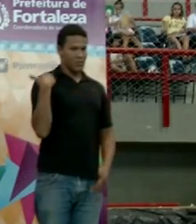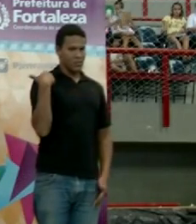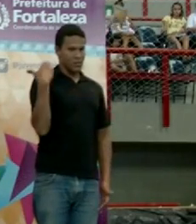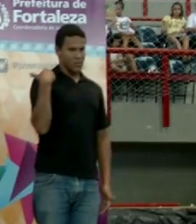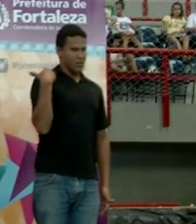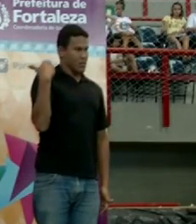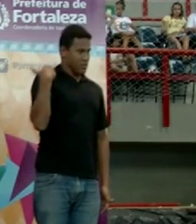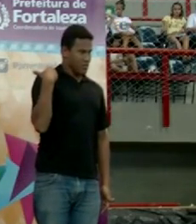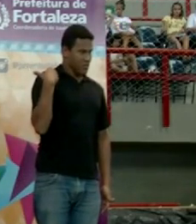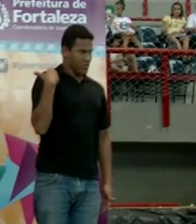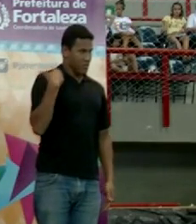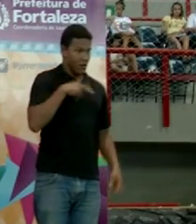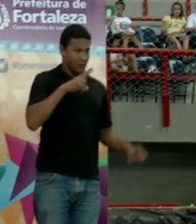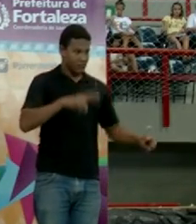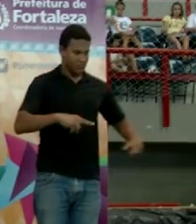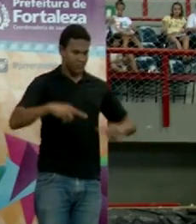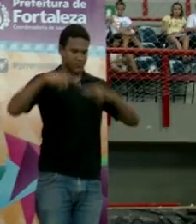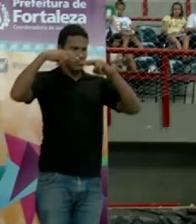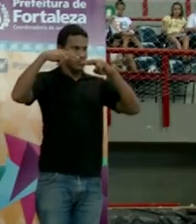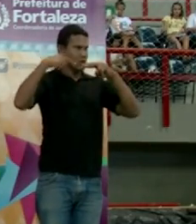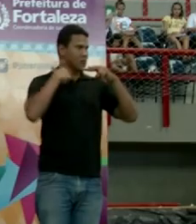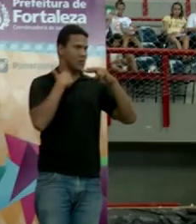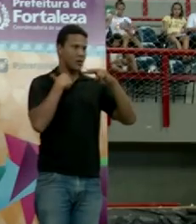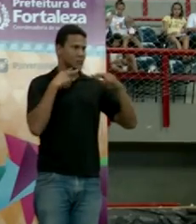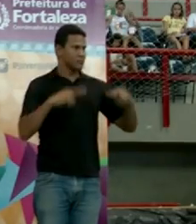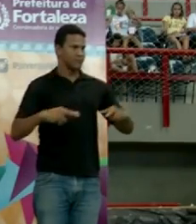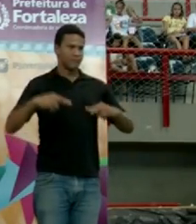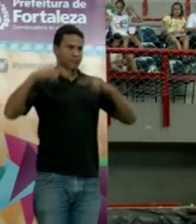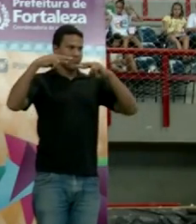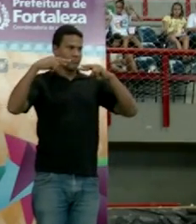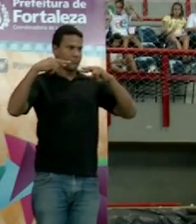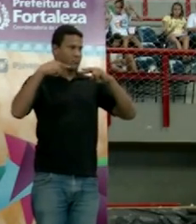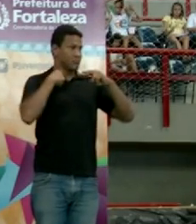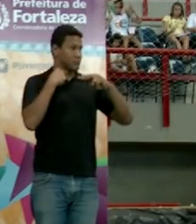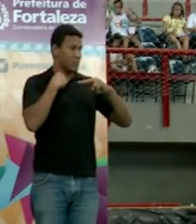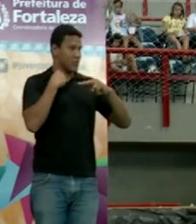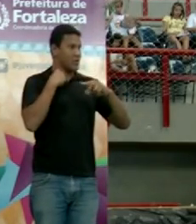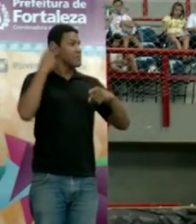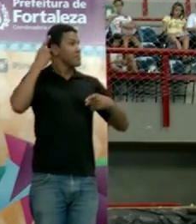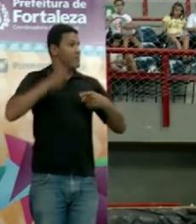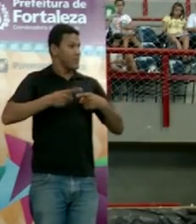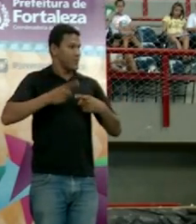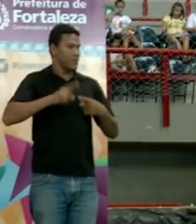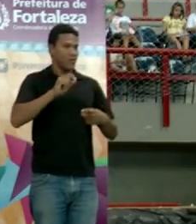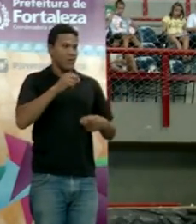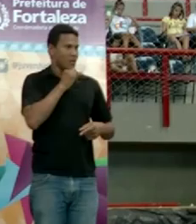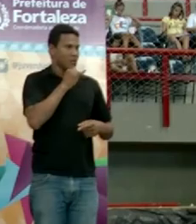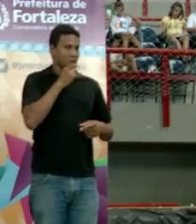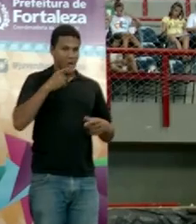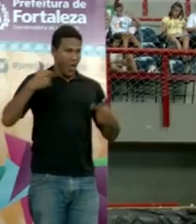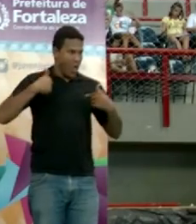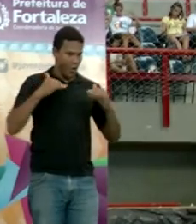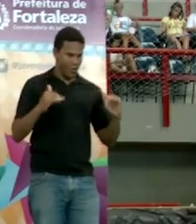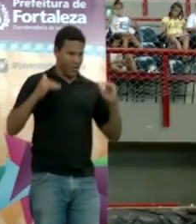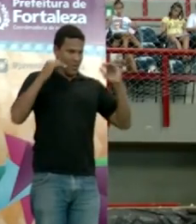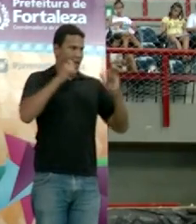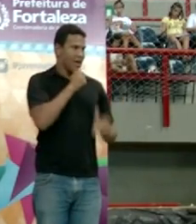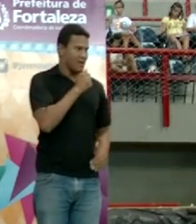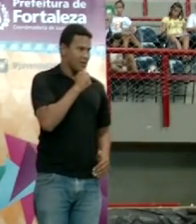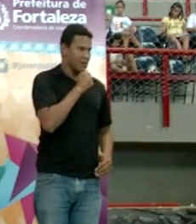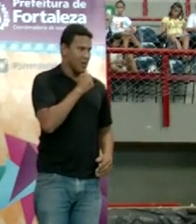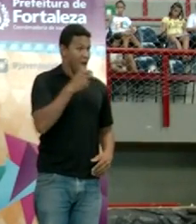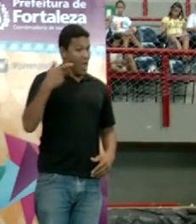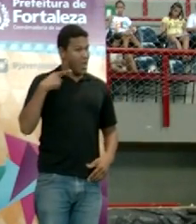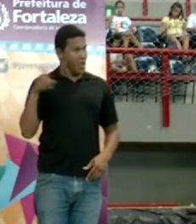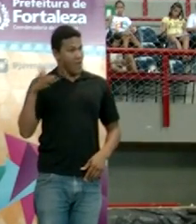se levanta, não olha de frente com o suzerano, não pode encará-lo, porque ele ainda não é nobre, tá? E aí eu vou dizer uma frase que o Roberto